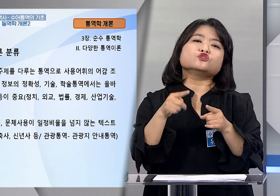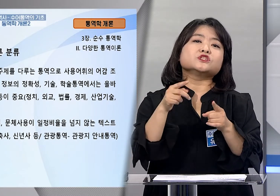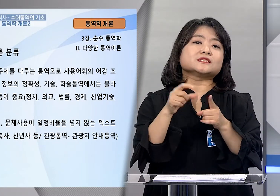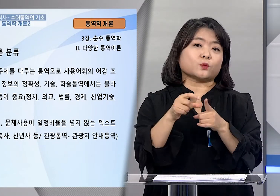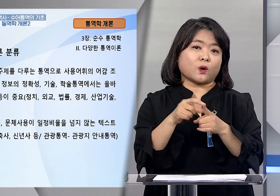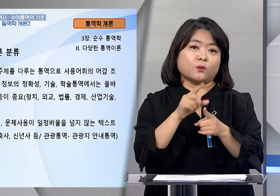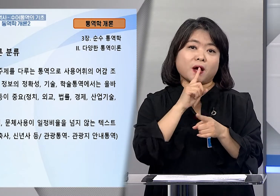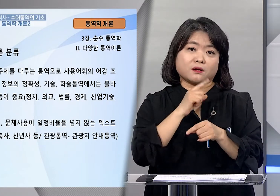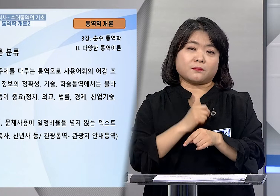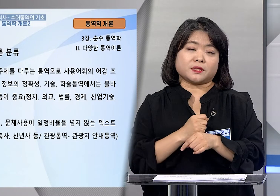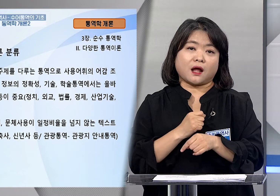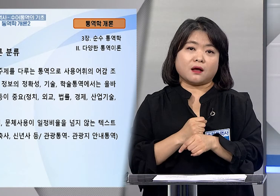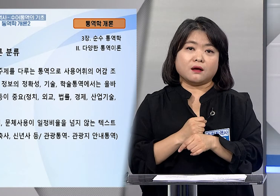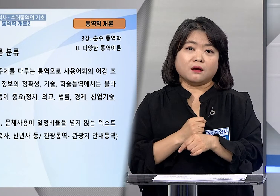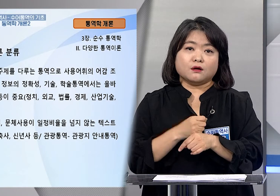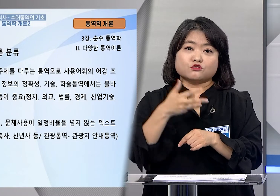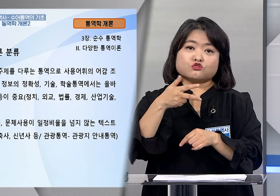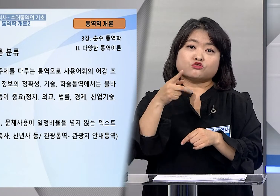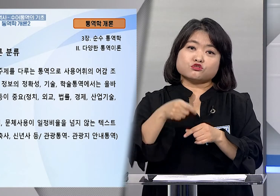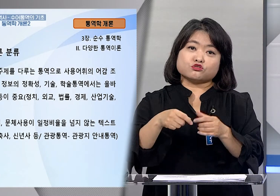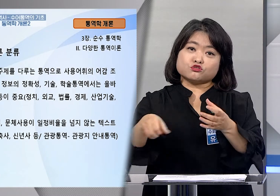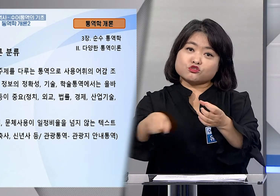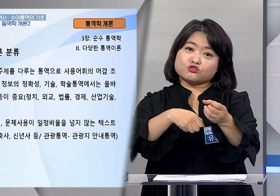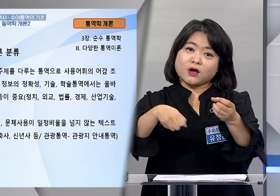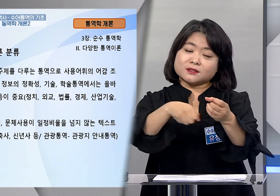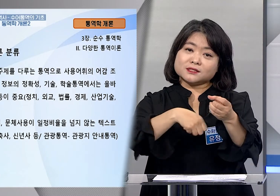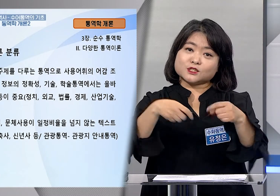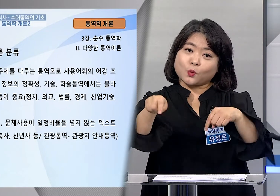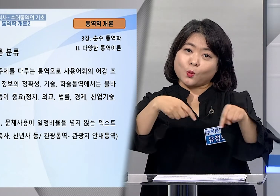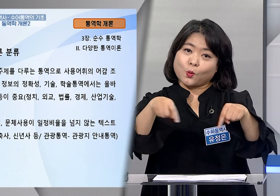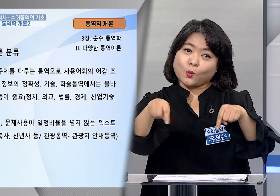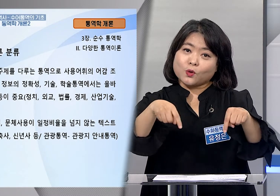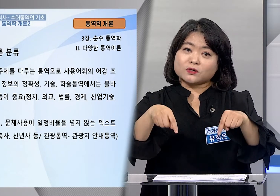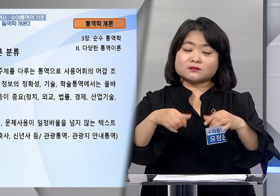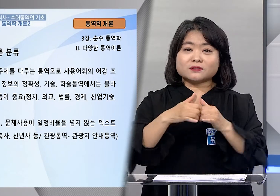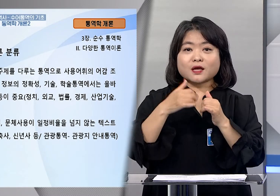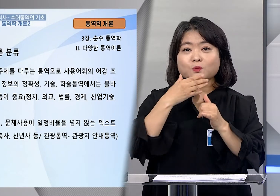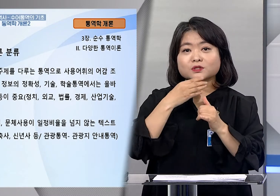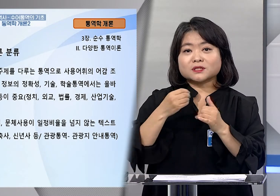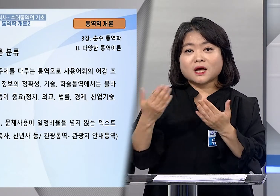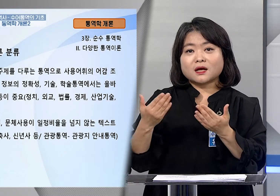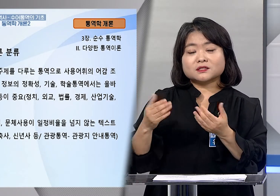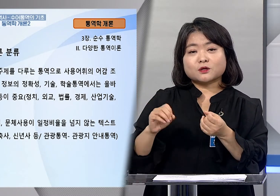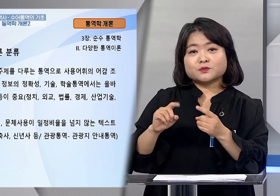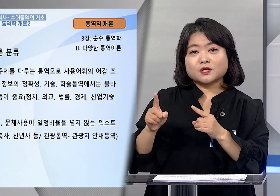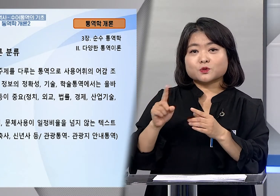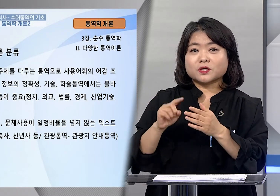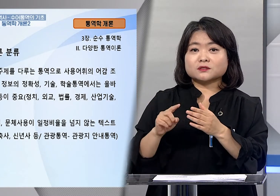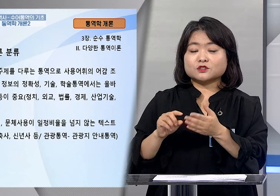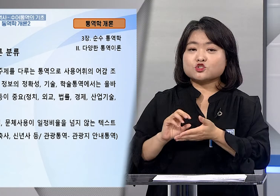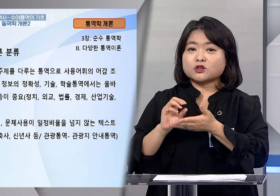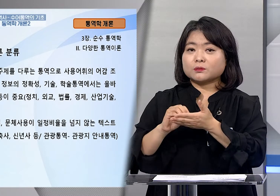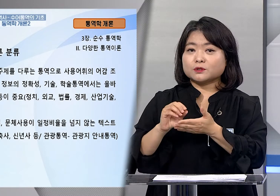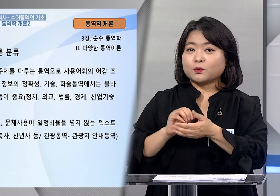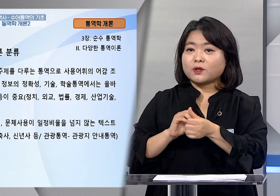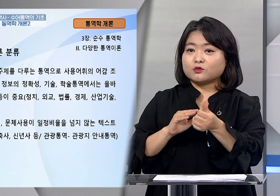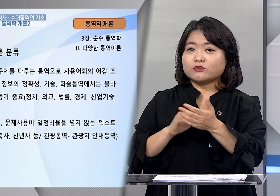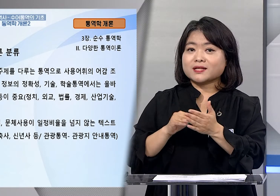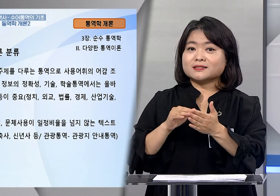지도라고 말을 합니다. 추수, 추수하는 지도. 그런데 사회복지나 직업 재활 쪽에서는 취업을 보낸 후에는